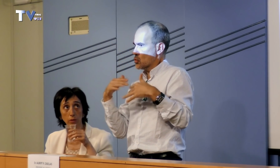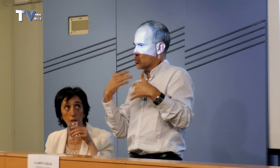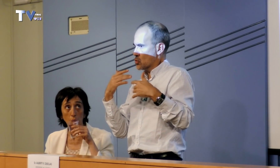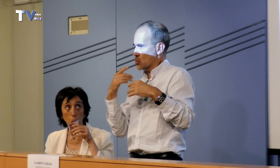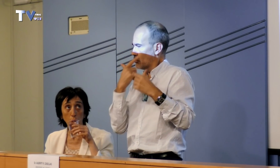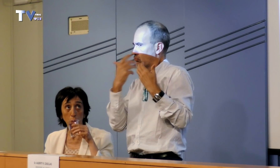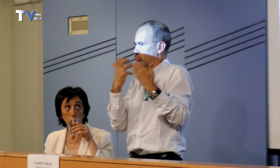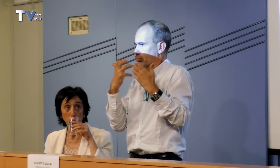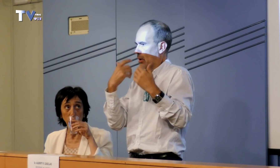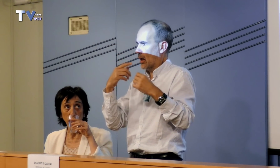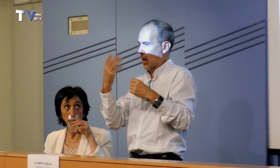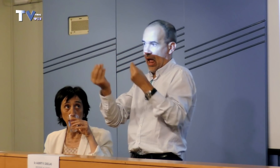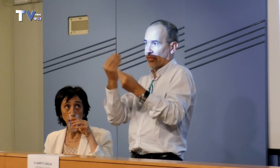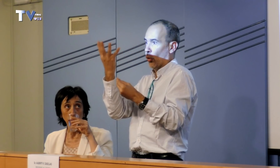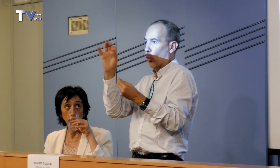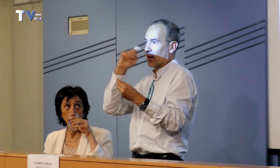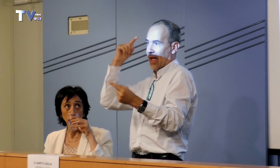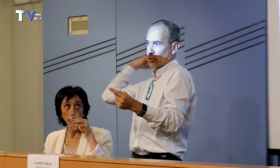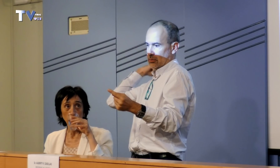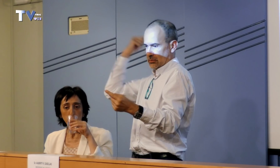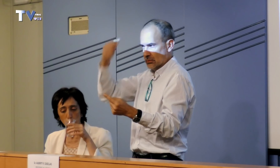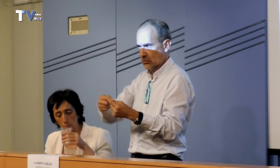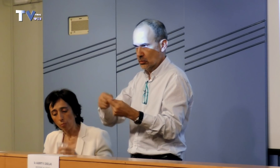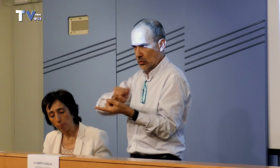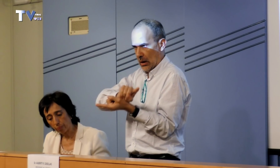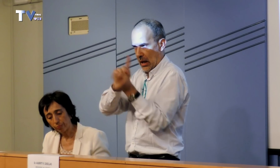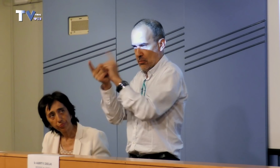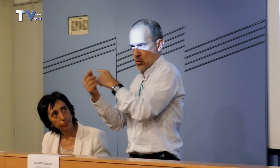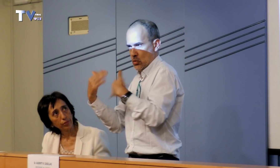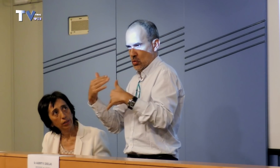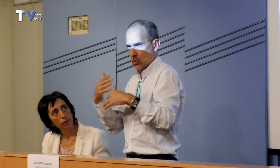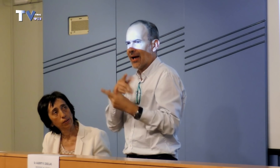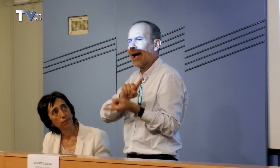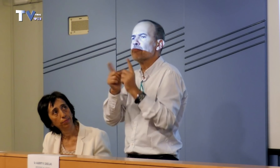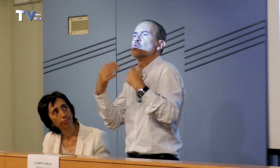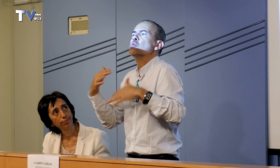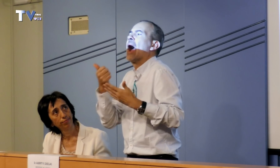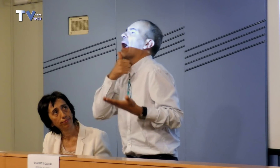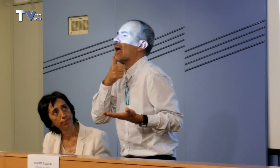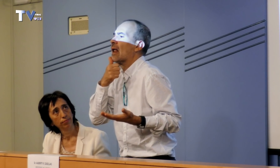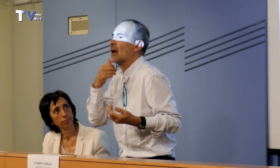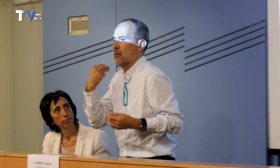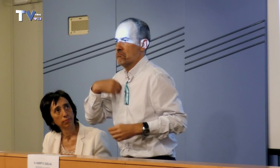passat, avui també, val a dir que hi ha coses molt interessants, que hi ha hagut canvis